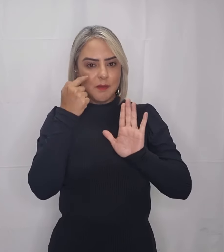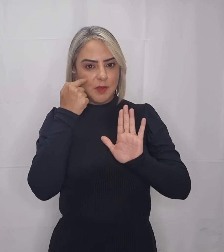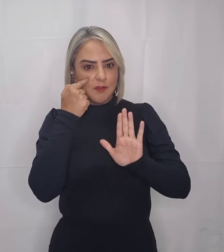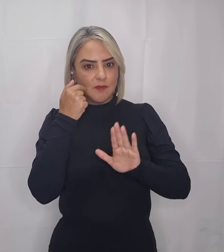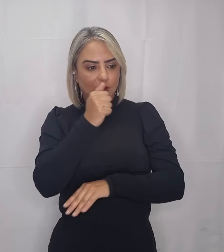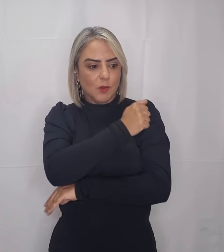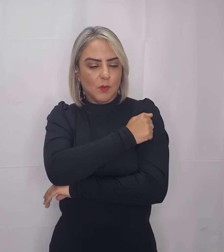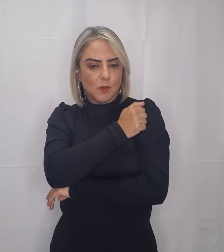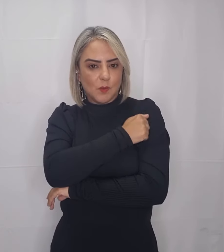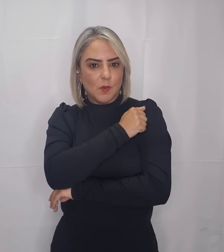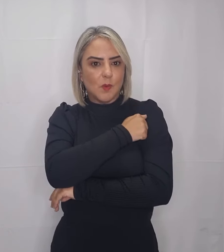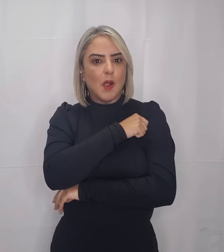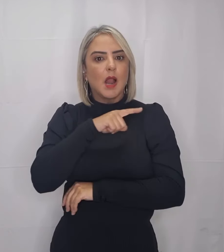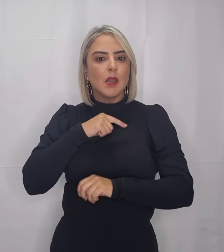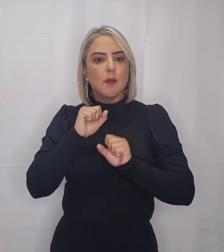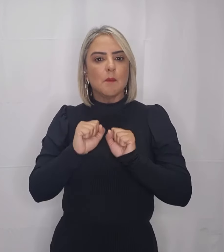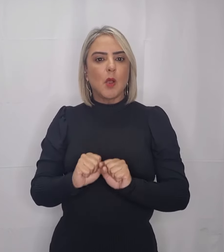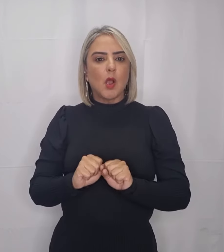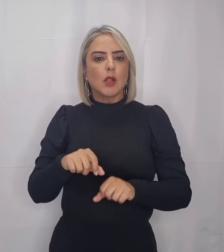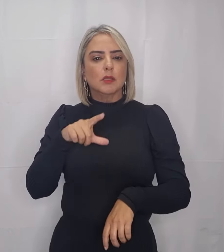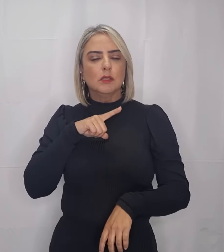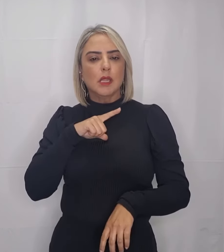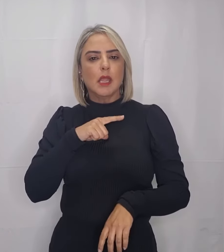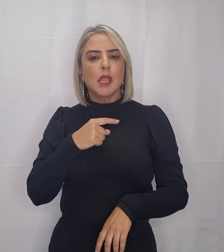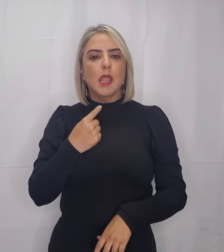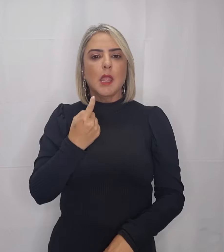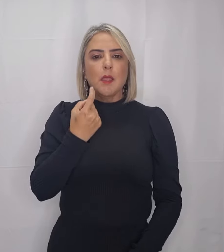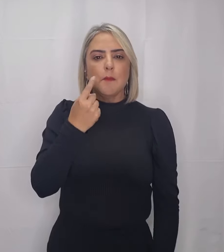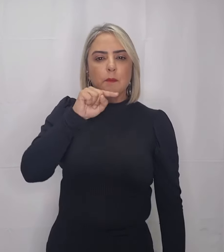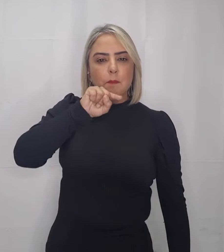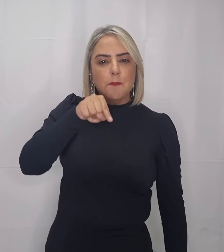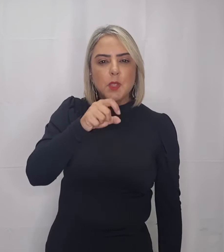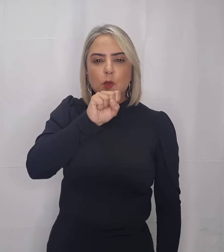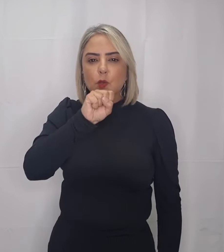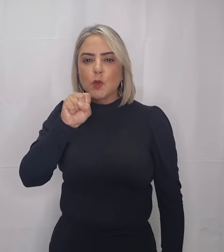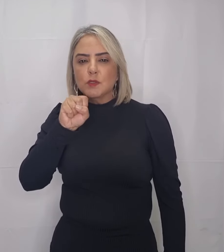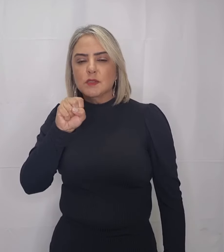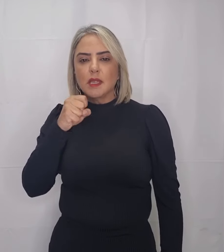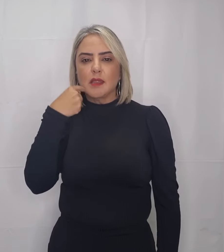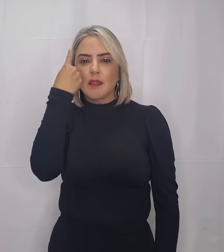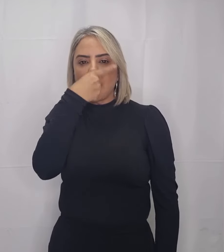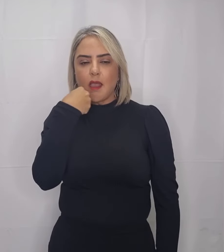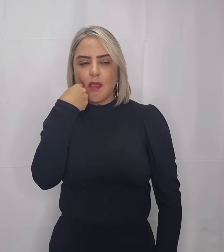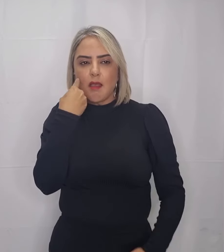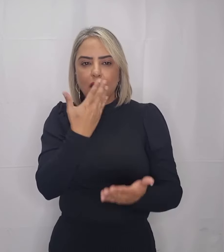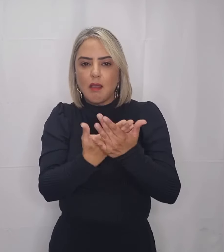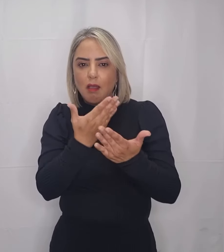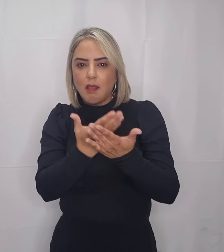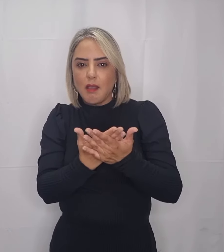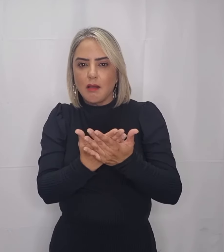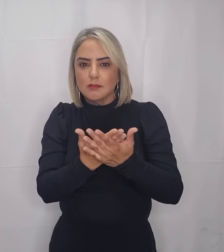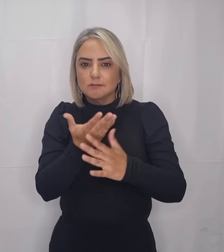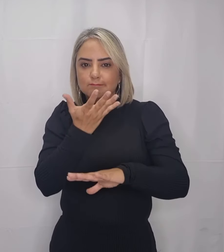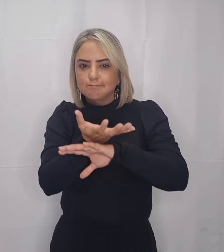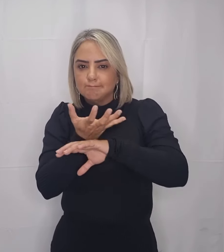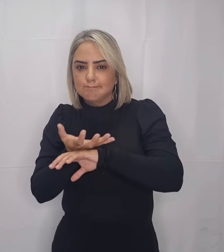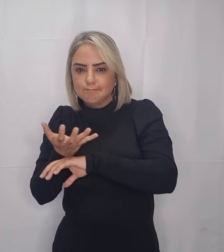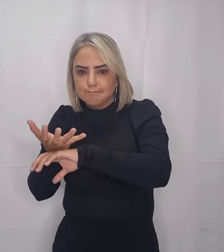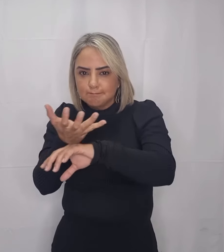deverão ter, no mínimo, 1.800 horas-aula desses componentes, os quais deverão